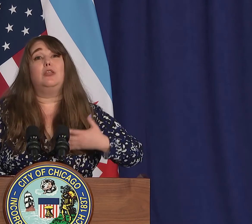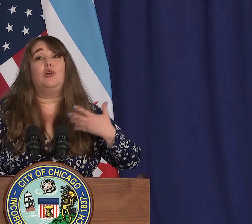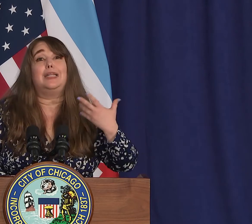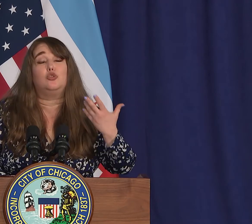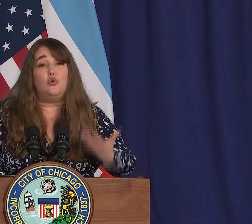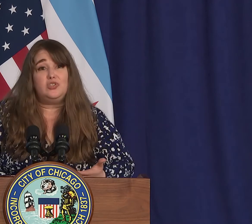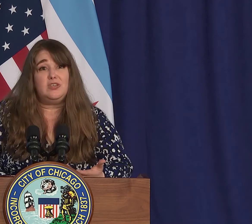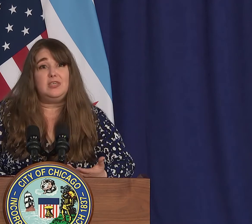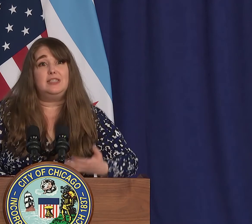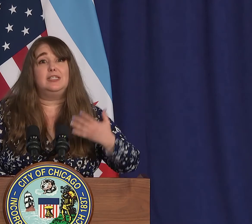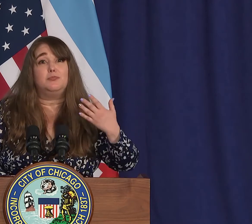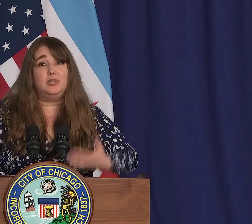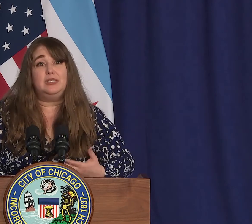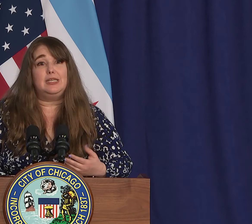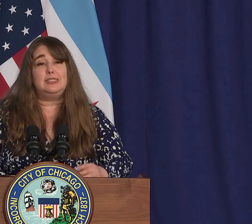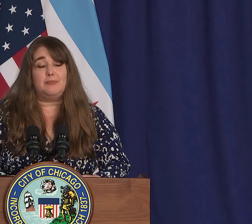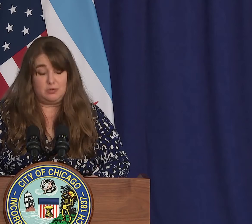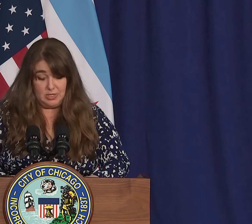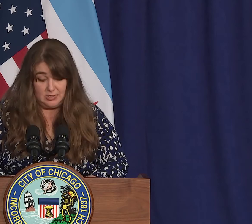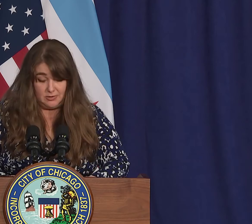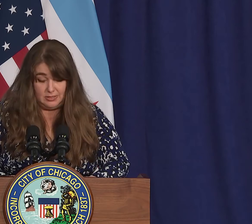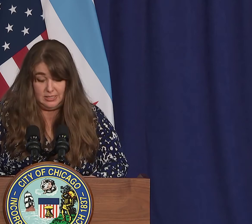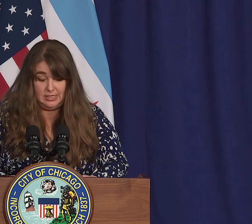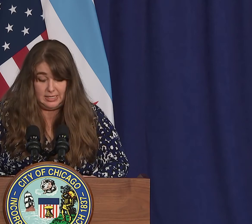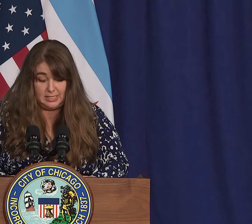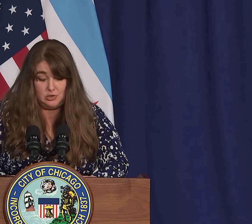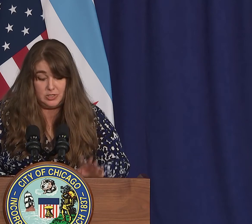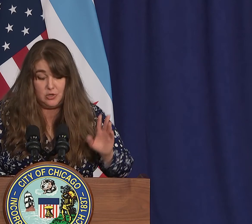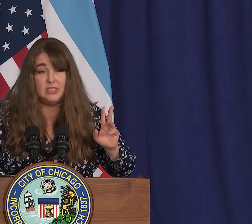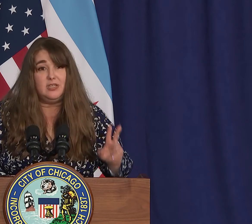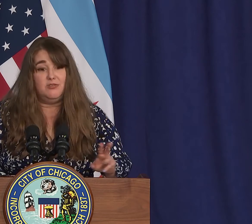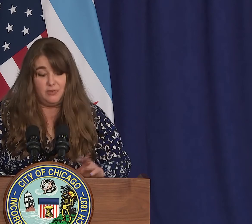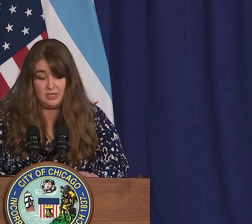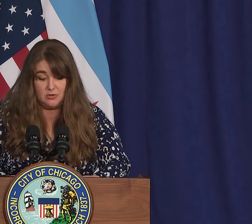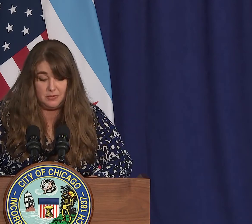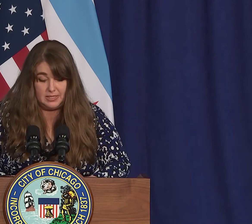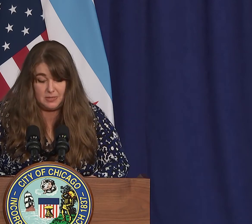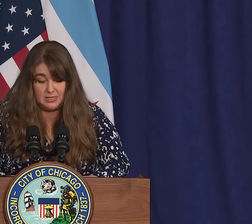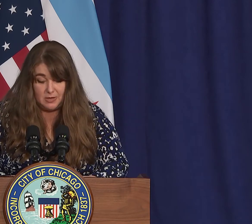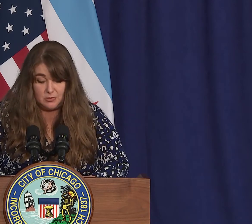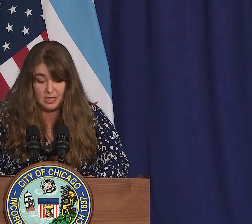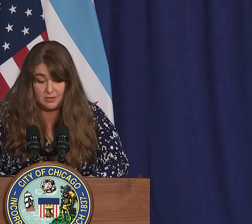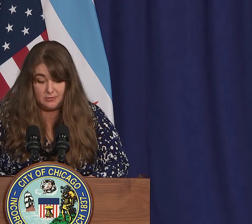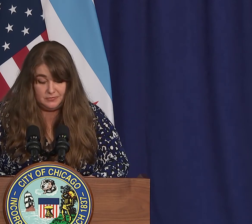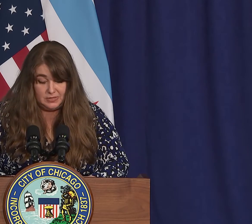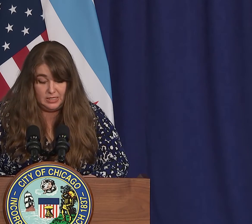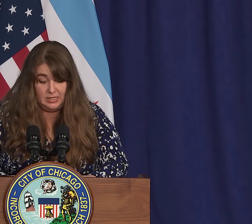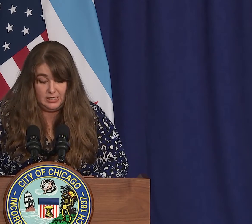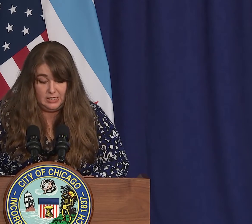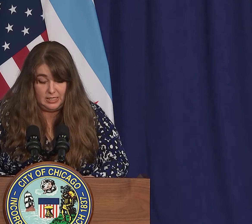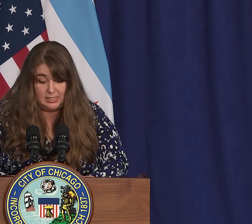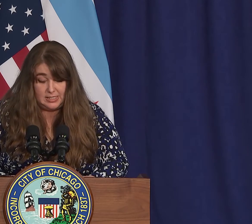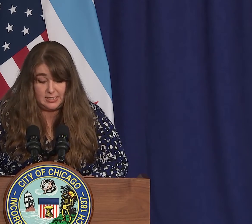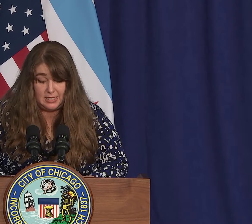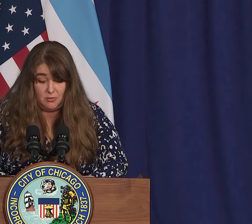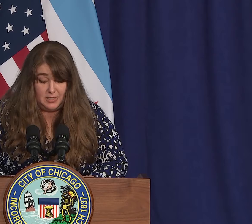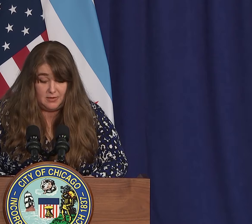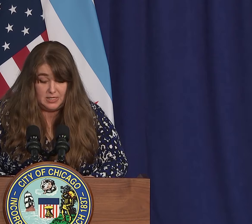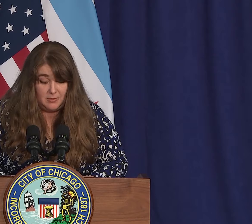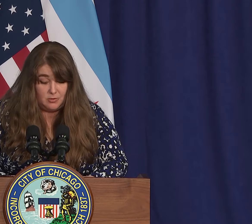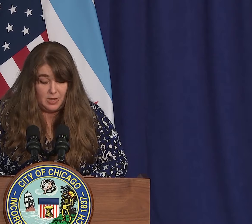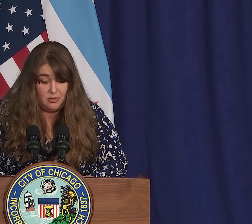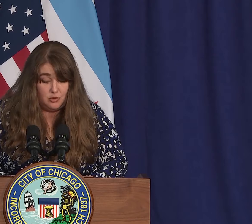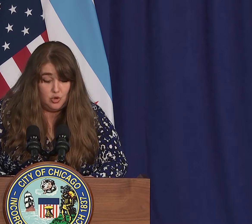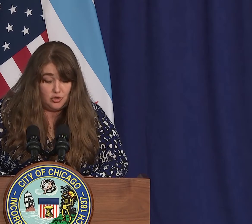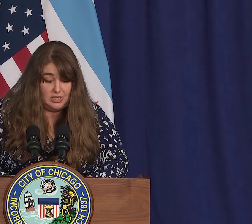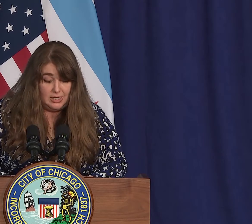hayan pasado 14 días después de esa vacunación. Eso es lo que se define completamente vacunado. Si está